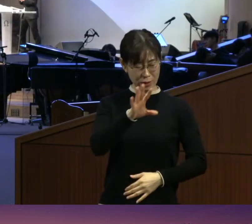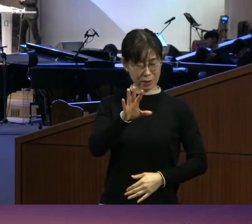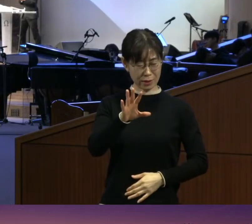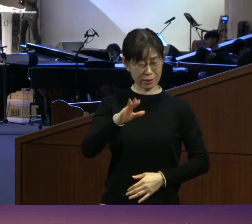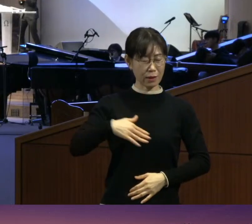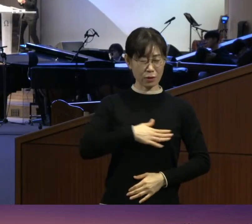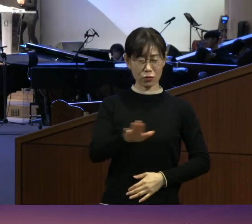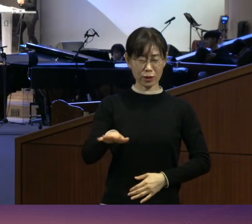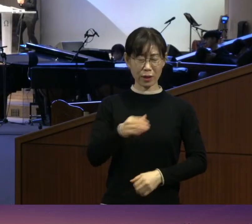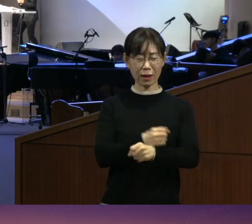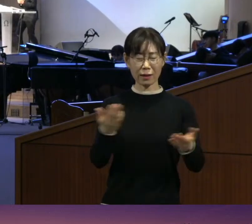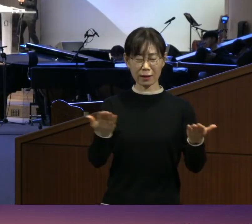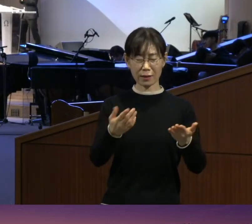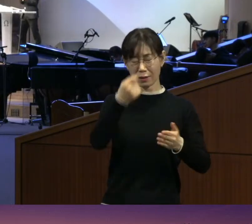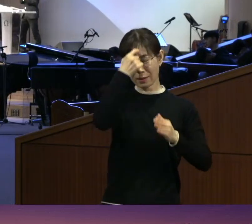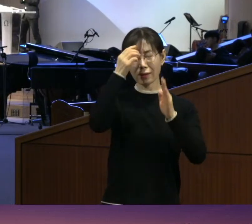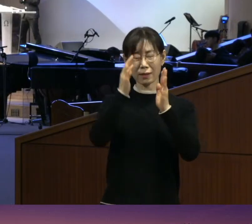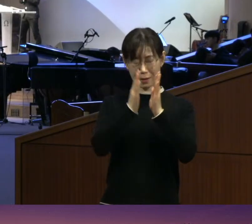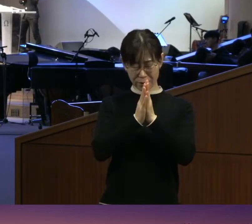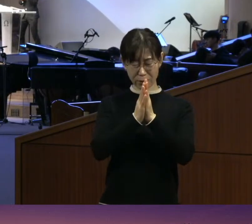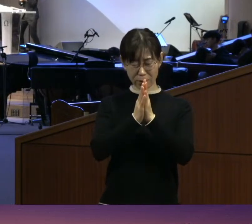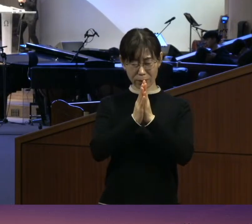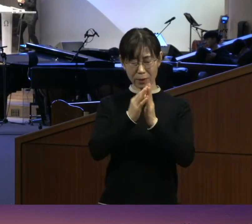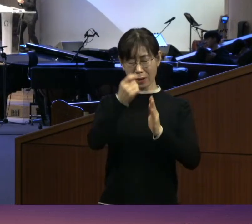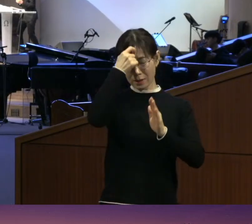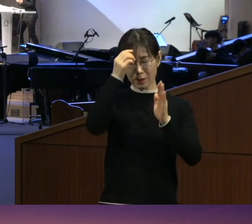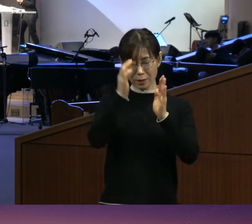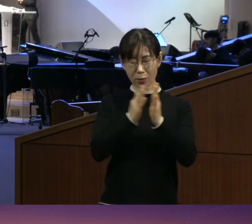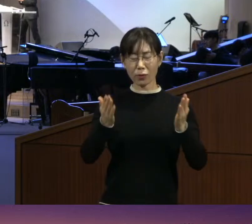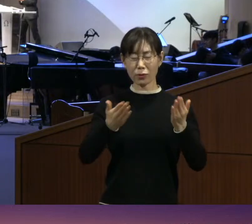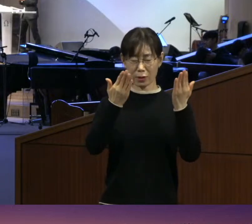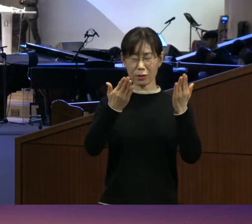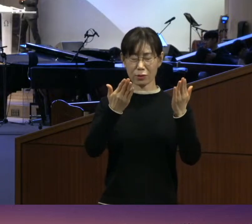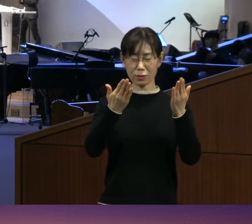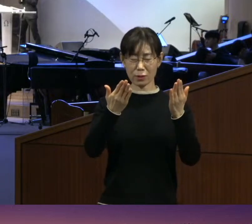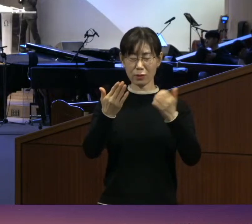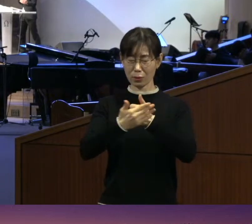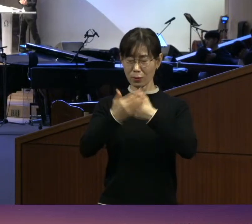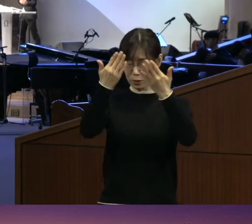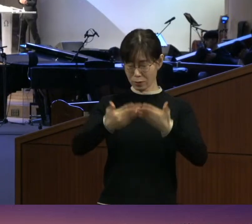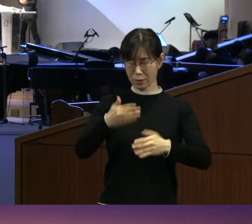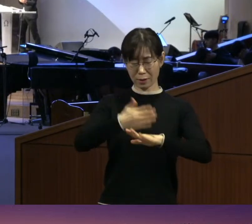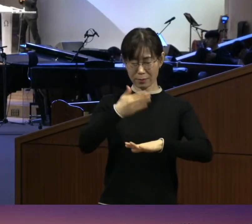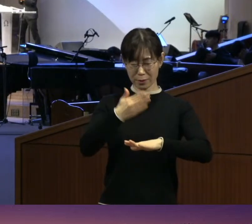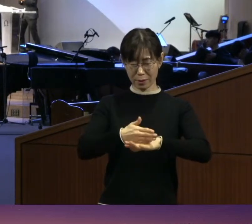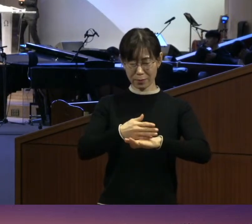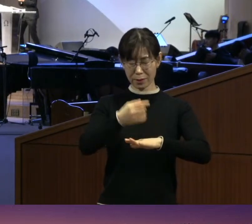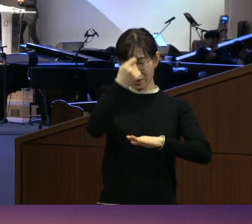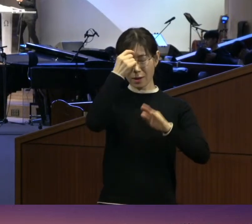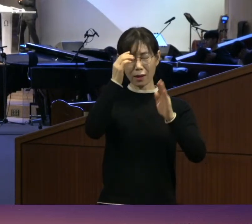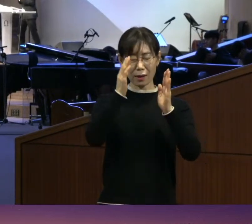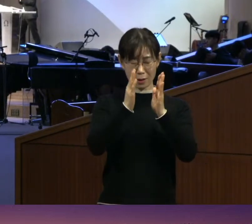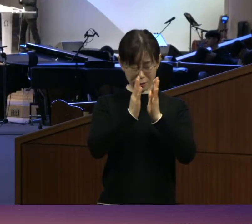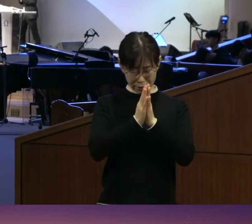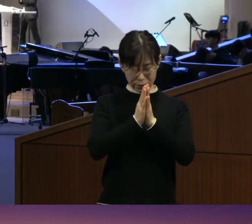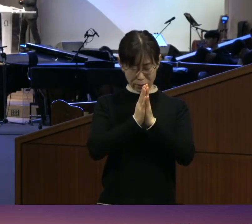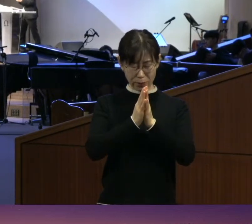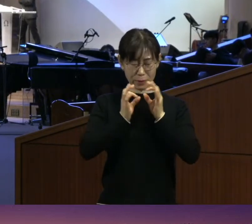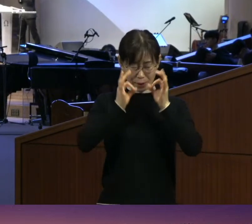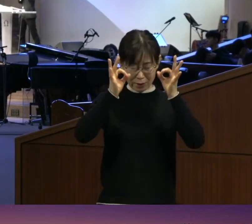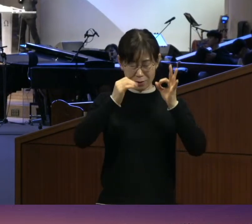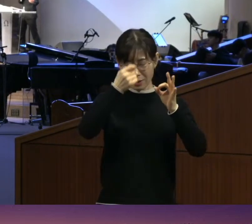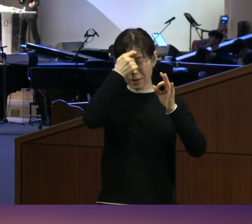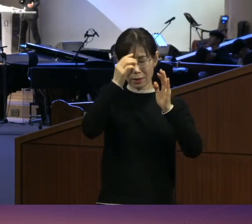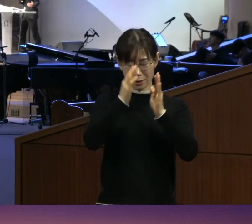허락하여 주셔서 감사드립니다. 그 강력한 기도의 무기를 들고 오늘 이 밤 우리가 간절하게 기도한